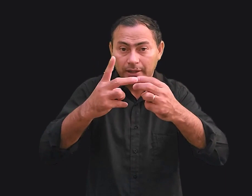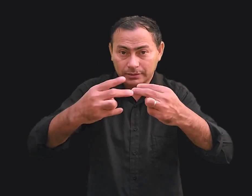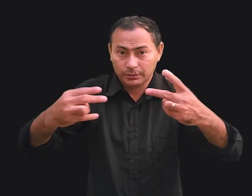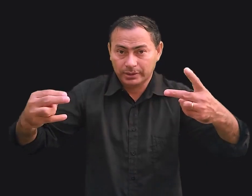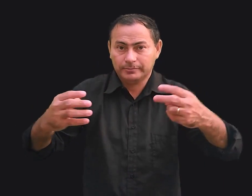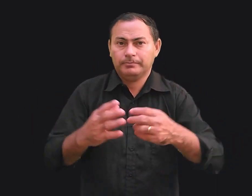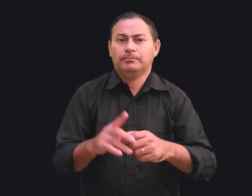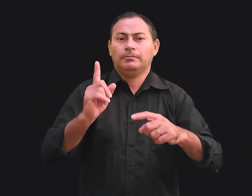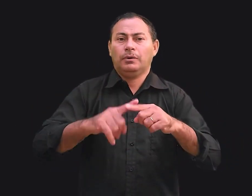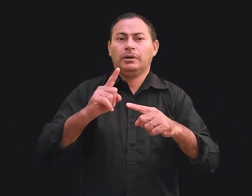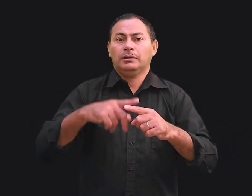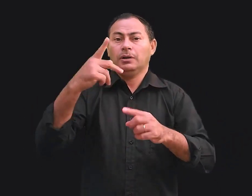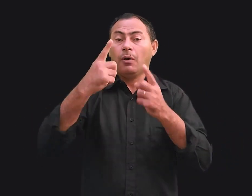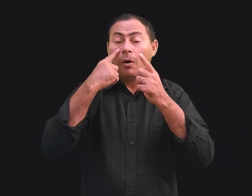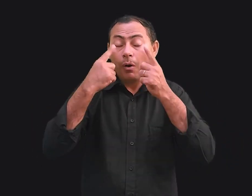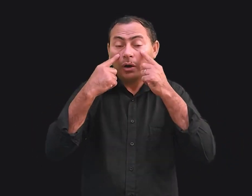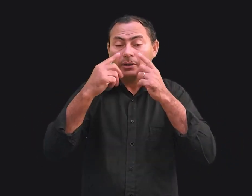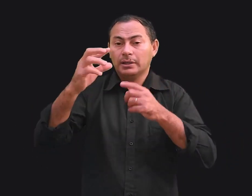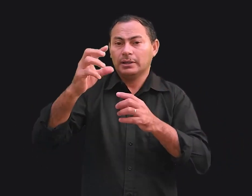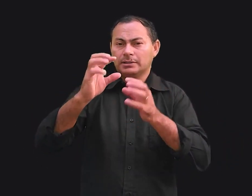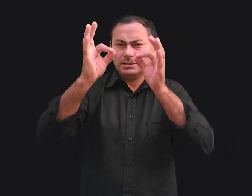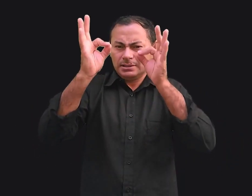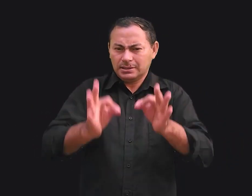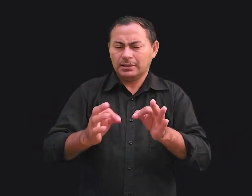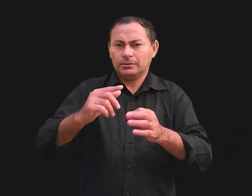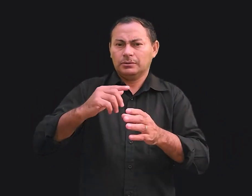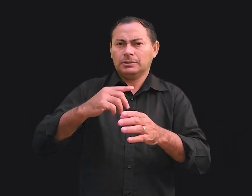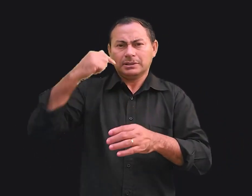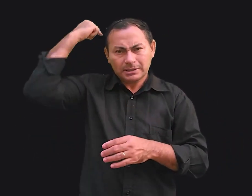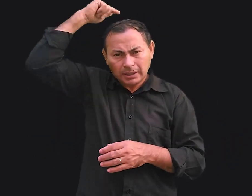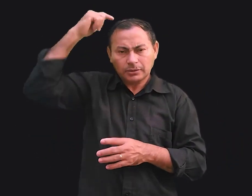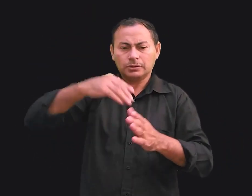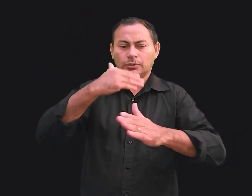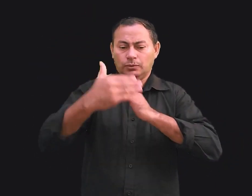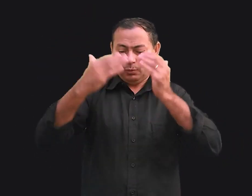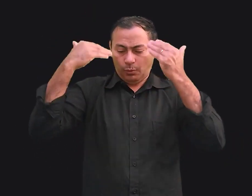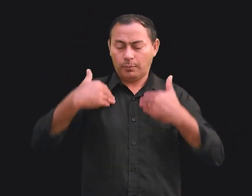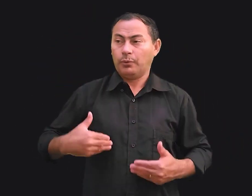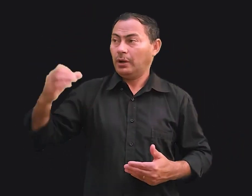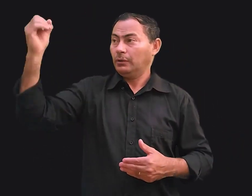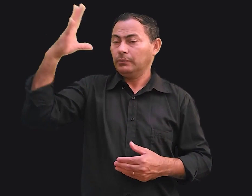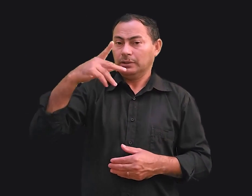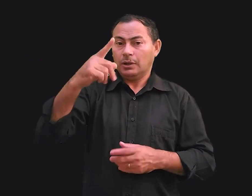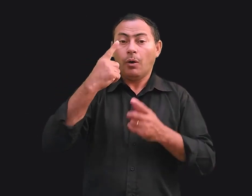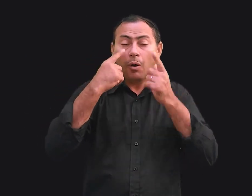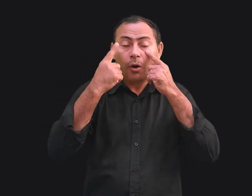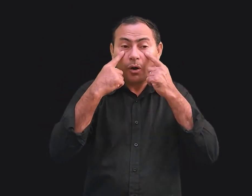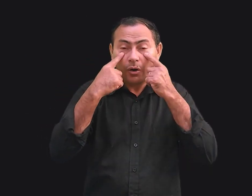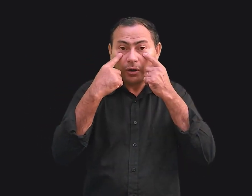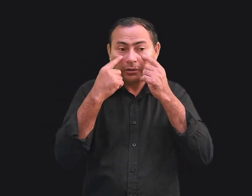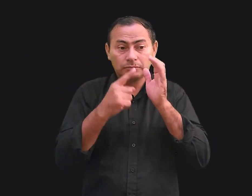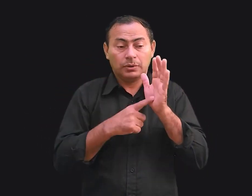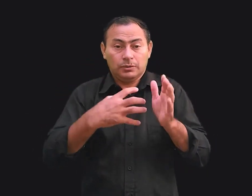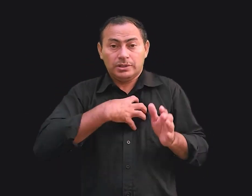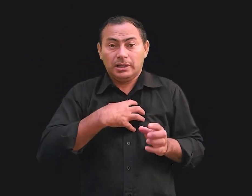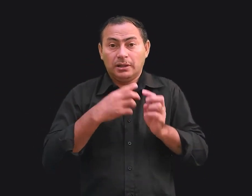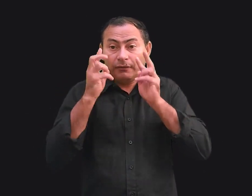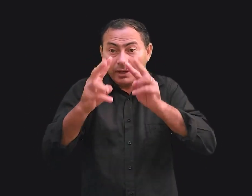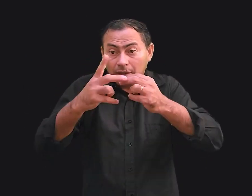coisas. Porque se os seus olhos forem sãos, todo o seu corpo será cheio de luz. Mas se os seus olhos, a maneira como você vê as